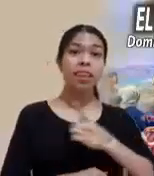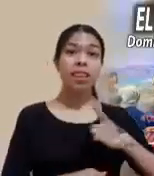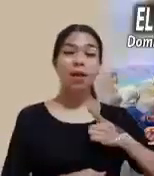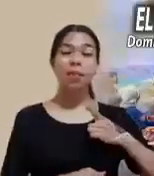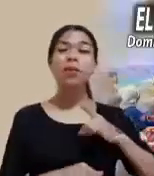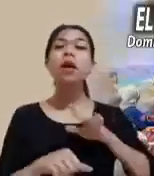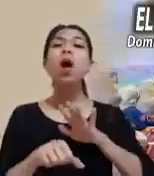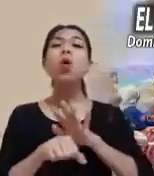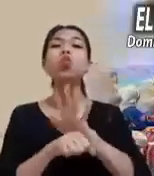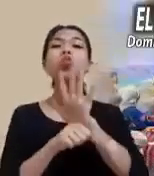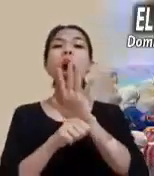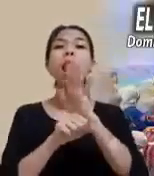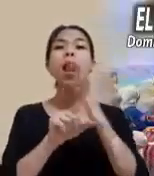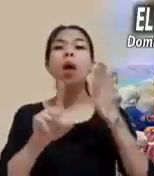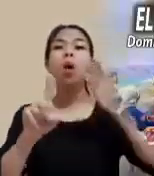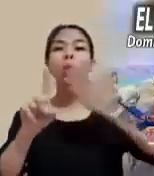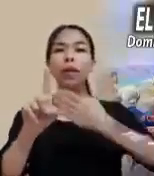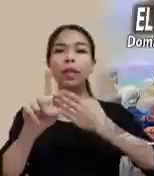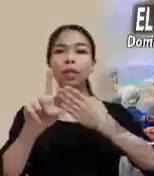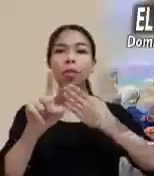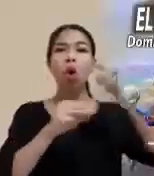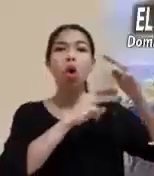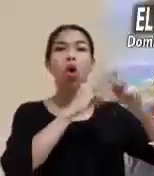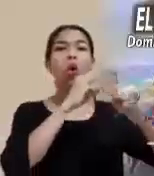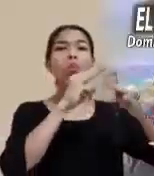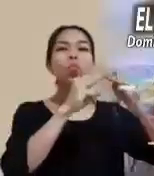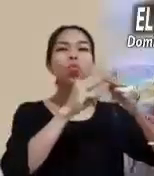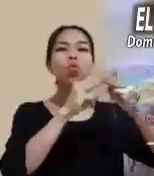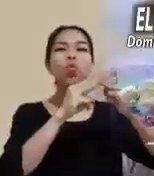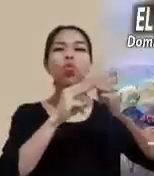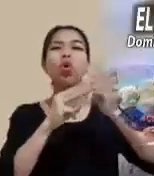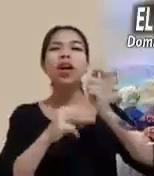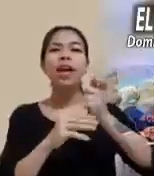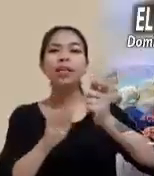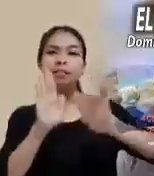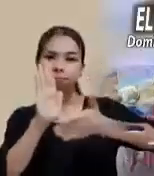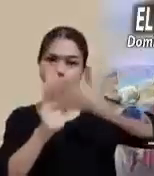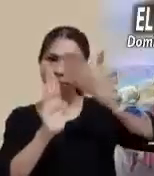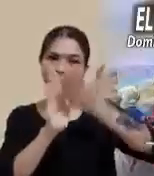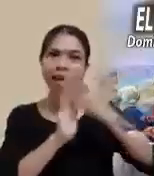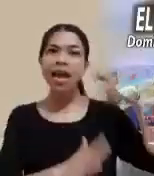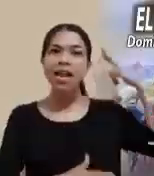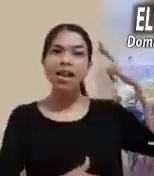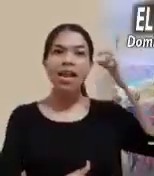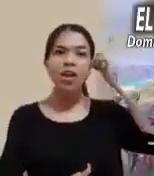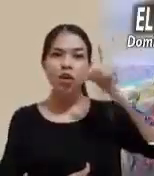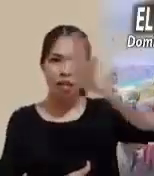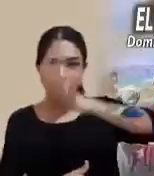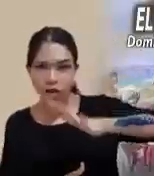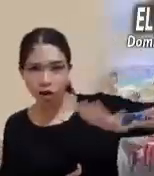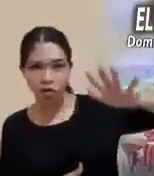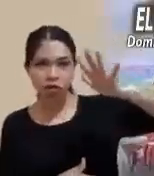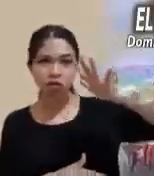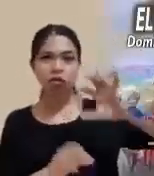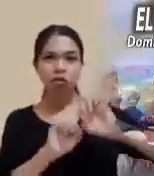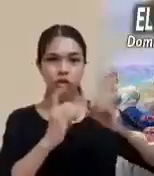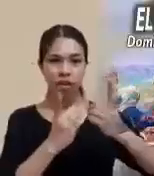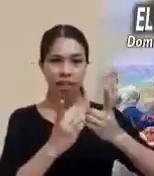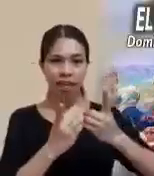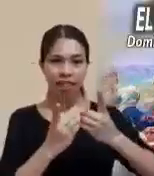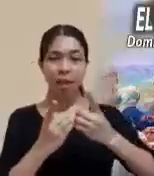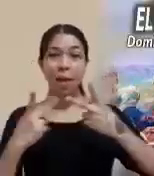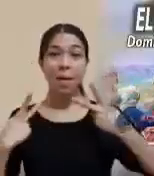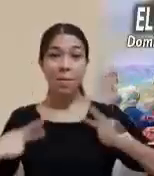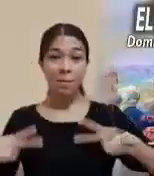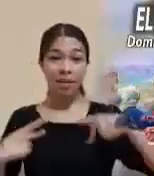la construcción del reino de Dios frente al ingenio y la astucia de quienes entregan su vida a la construcción del reino